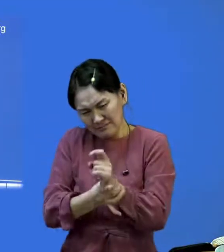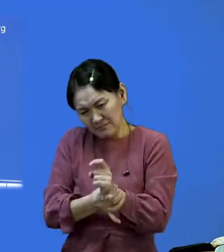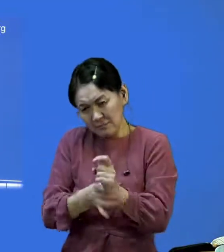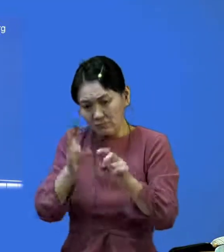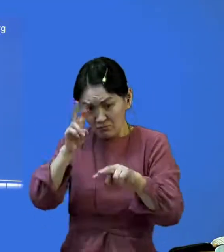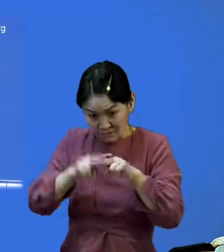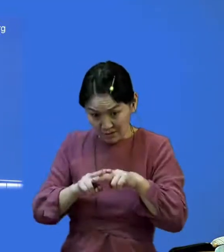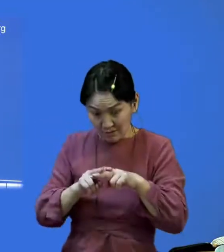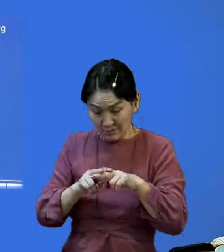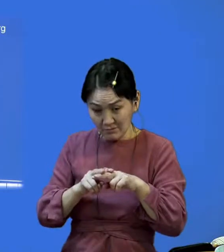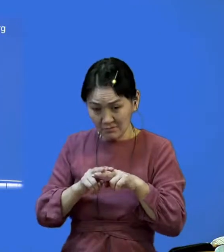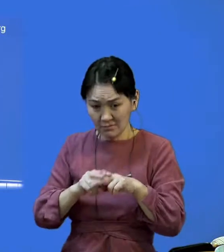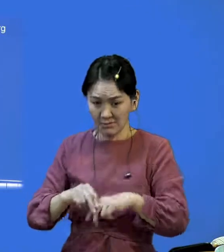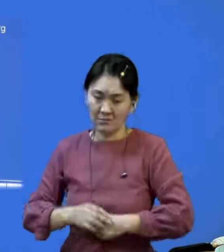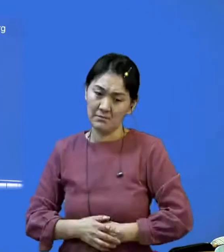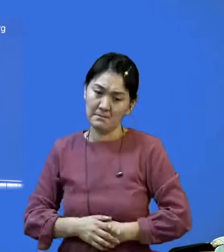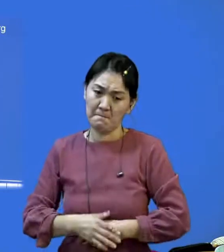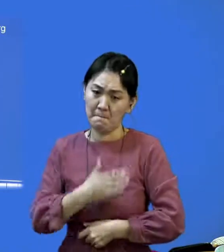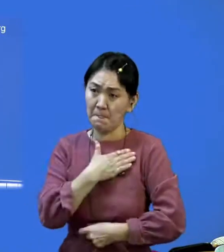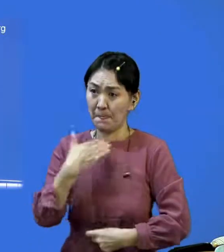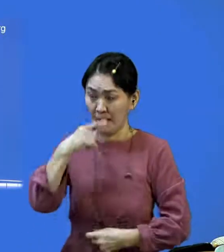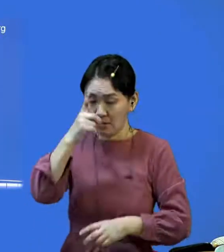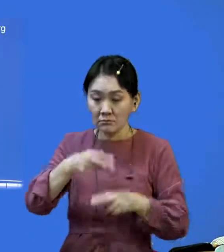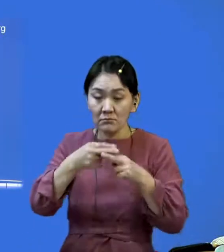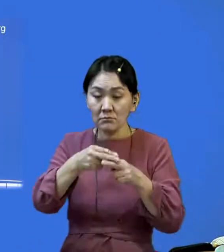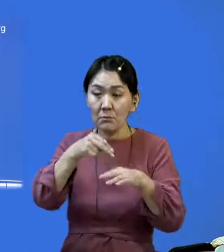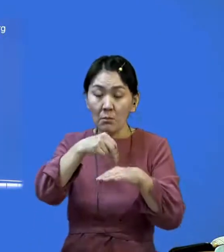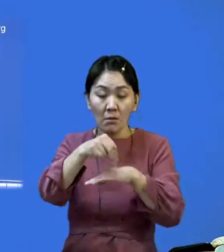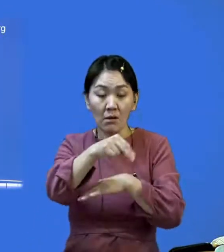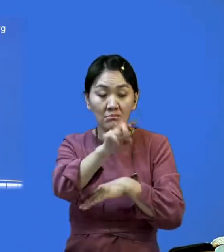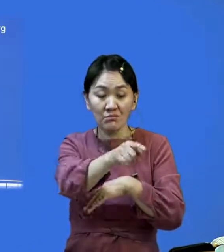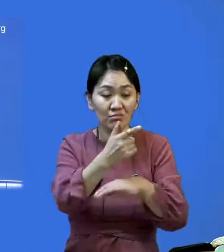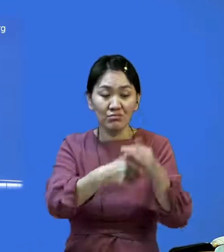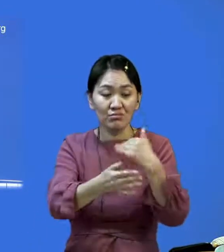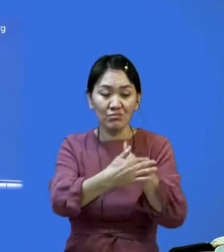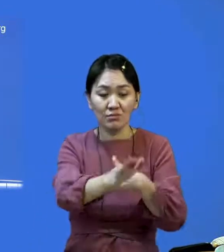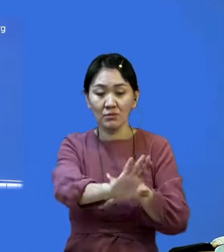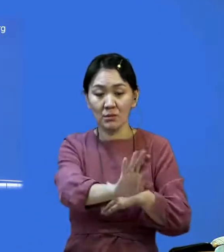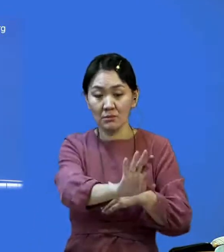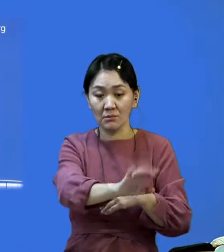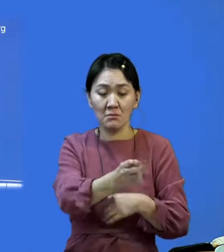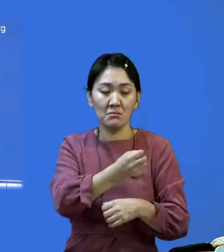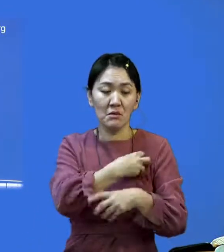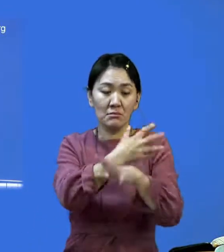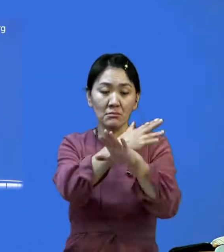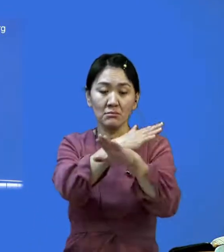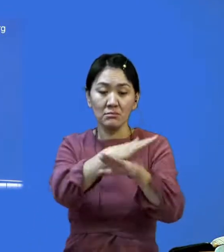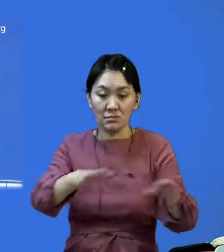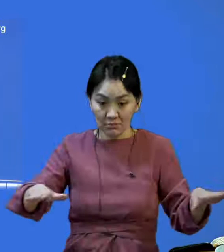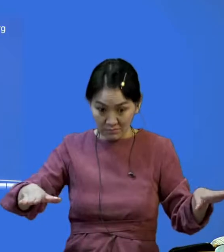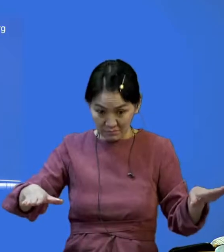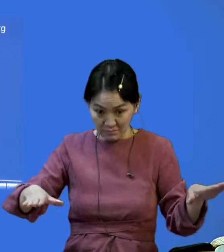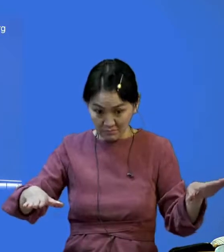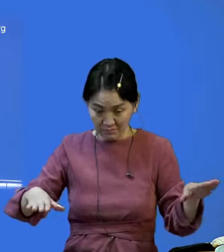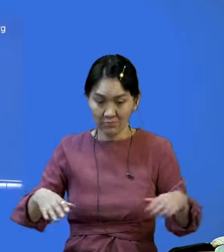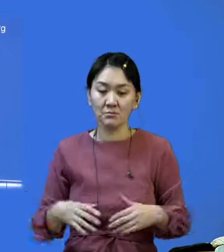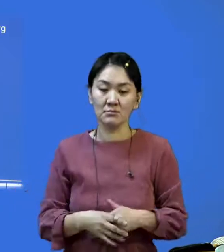чаранд байхт нь тийм ээ эзэн үзэгтэй Паул чи өөхөхгүй бүүэ